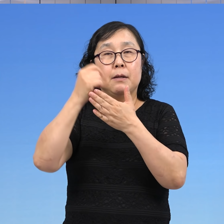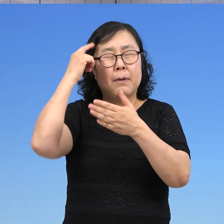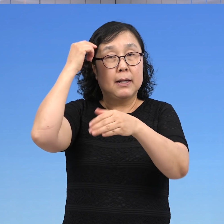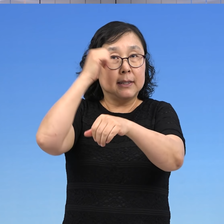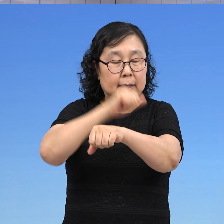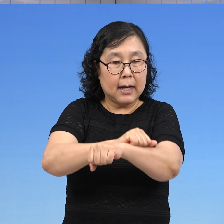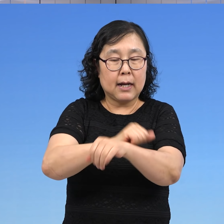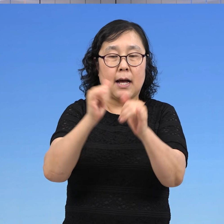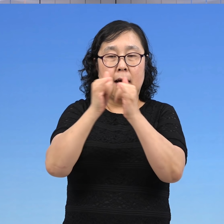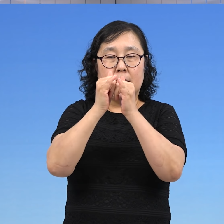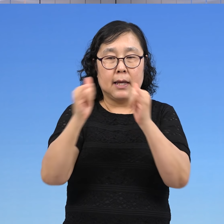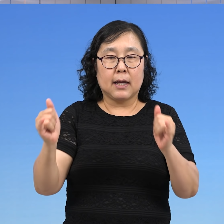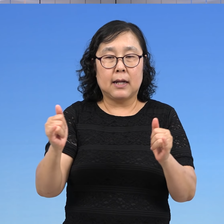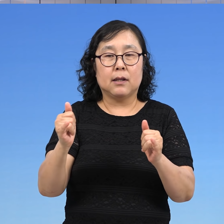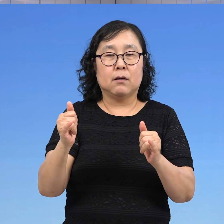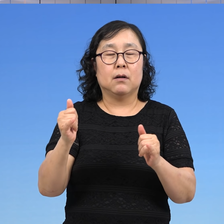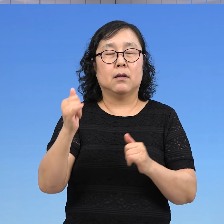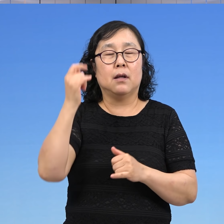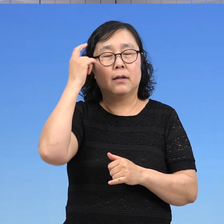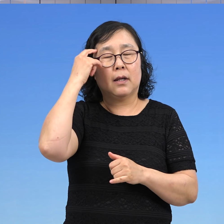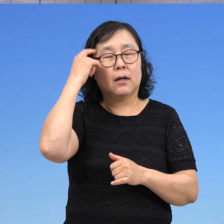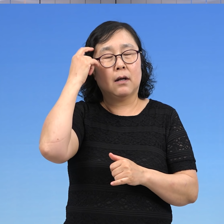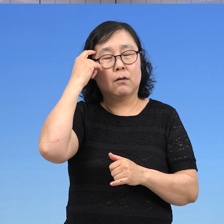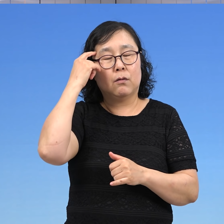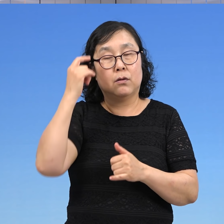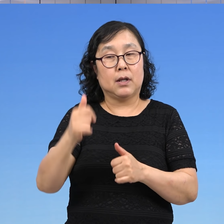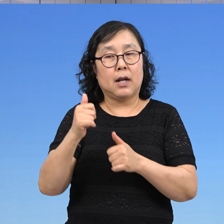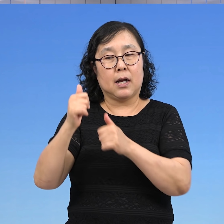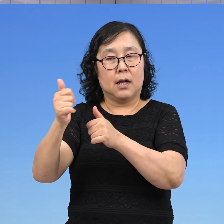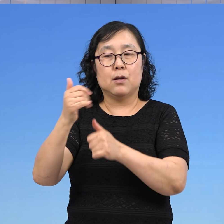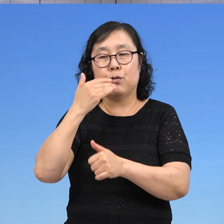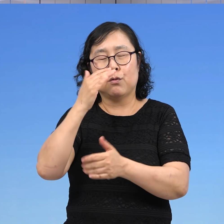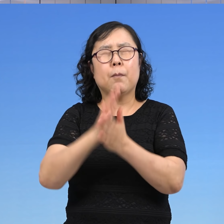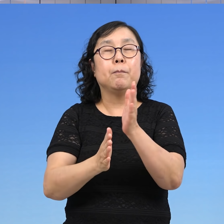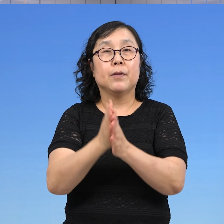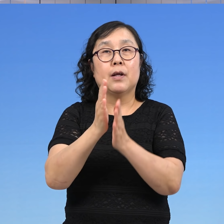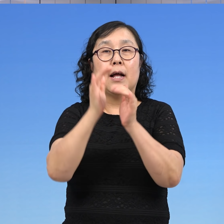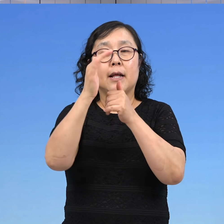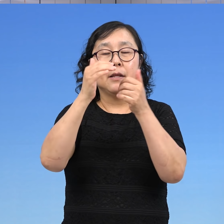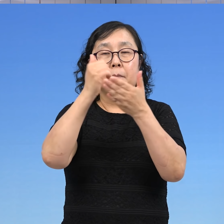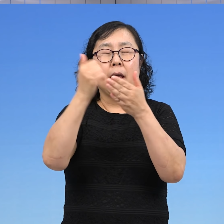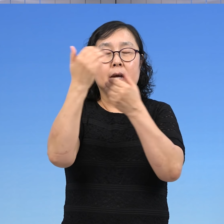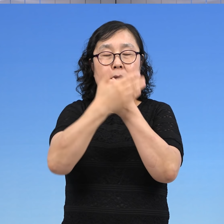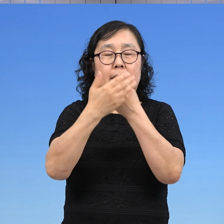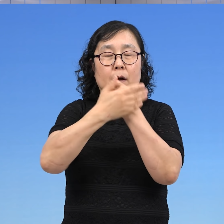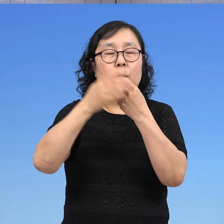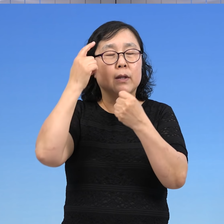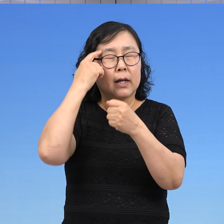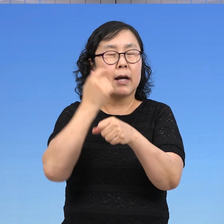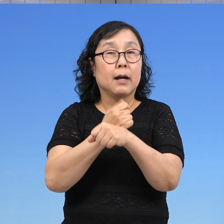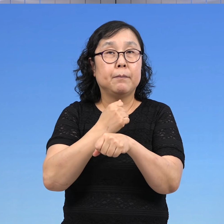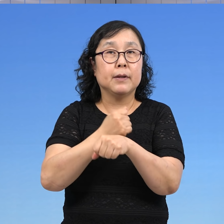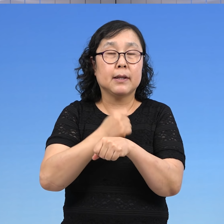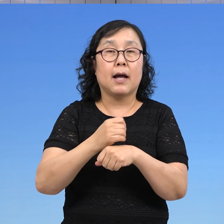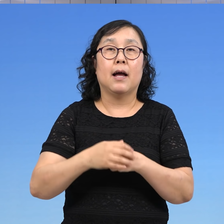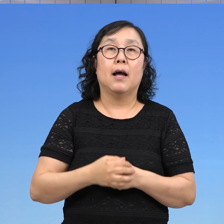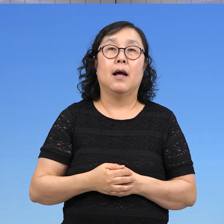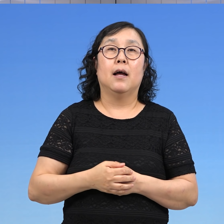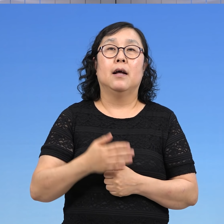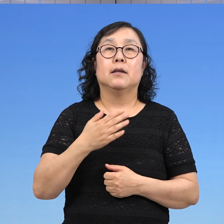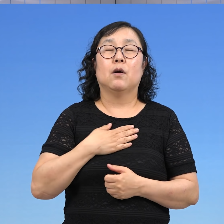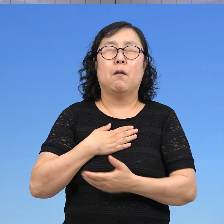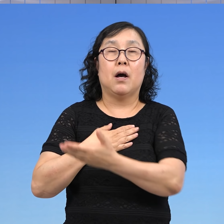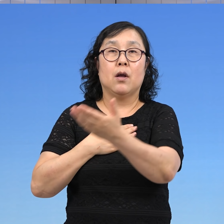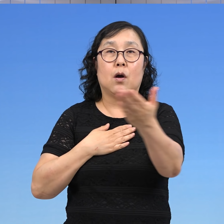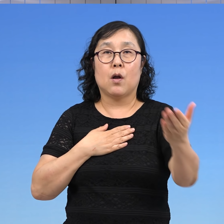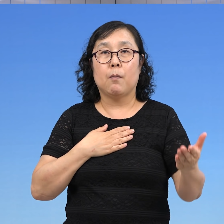인간의 그 잔머리 로 생겨나는 지혜로는 따라할 수 없는 하나님의은혜 그 전 오늘 이런 맥락에서 저와